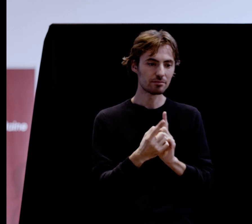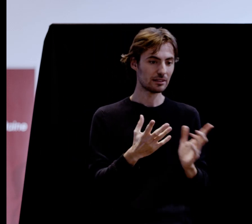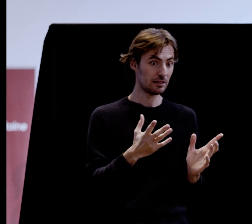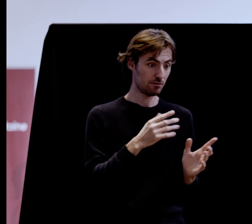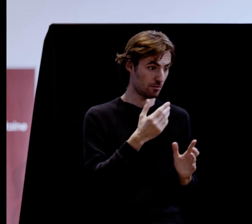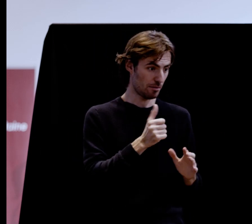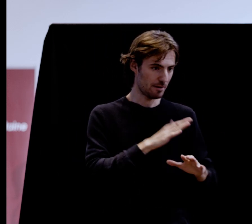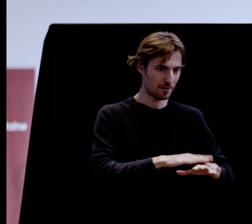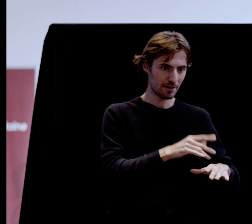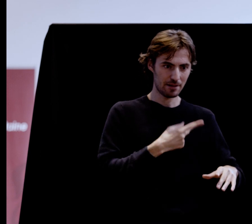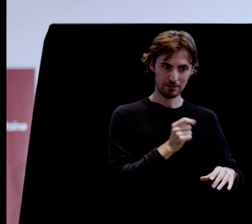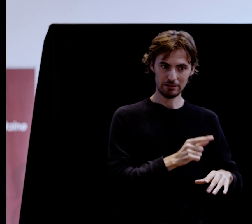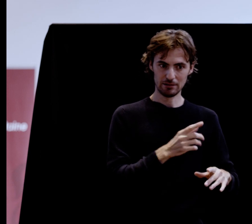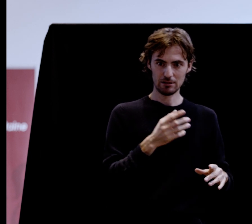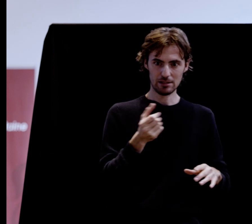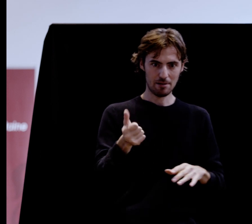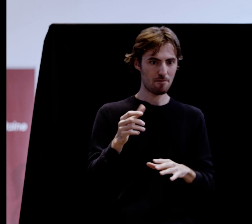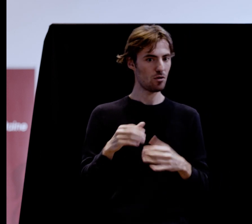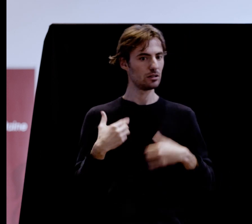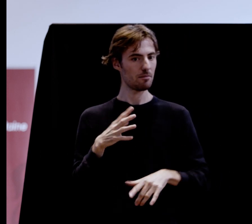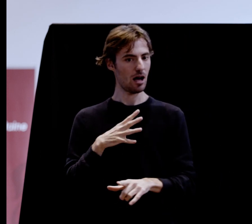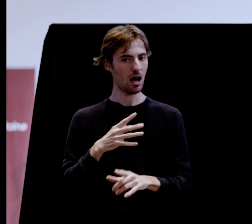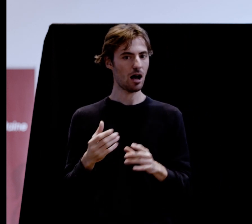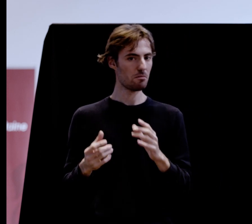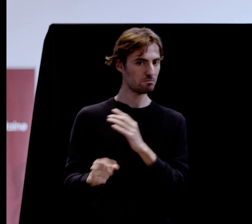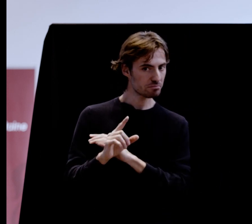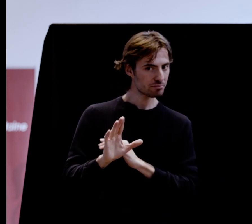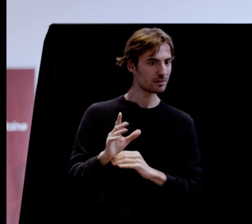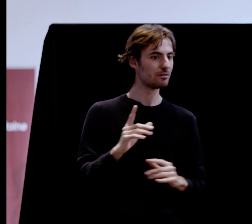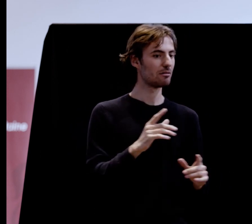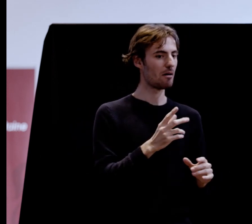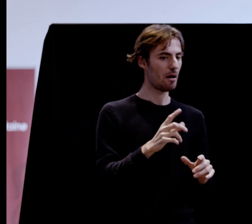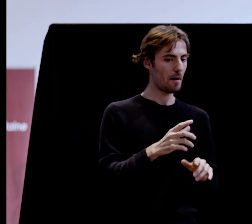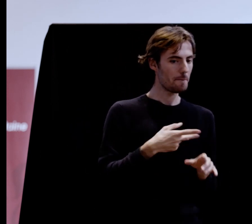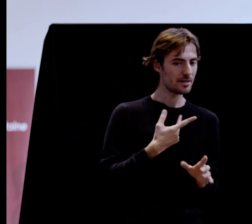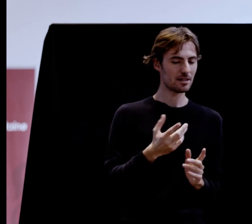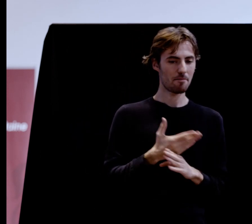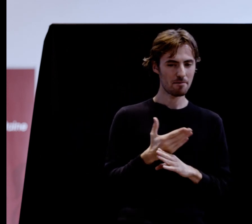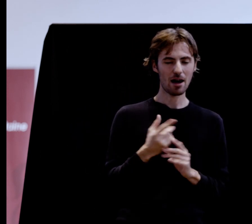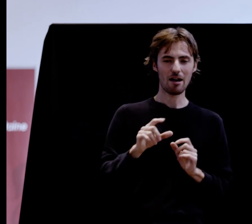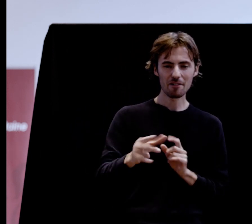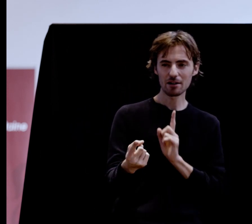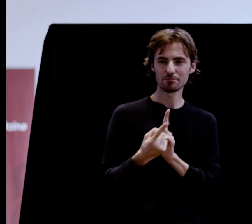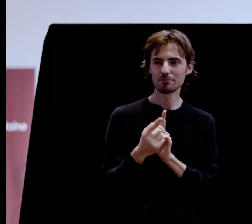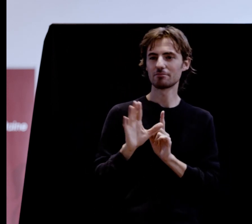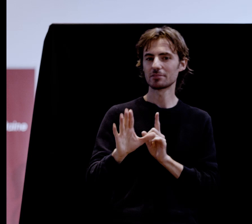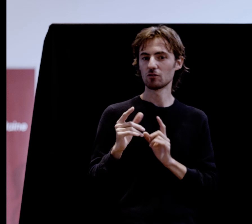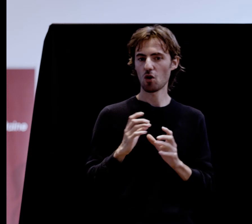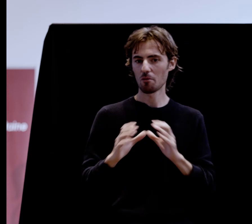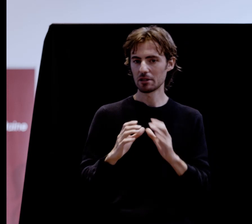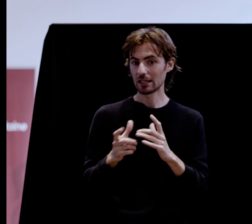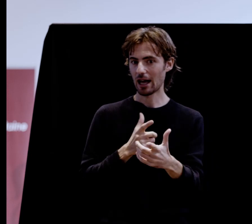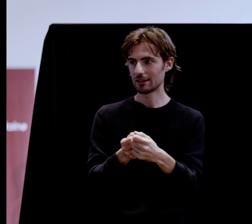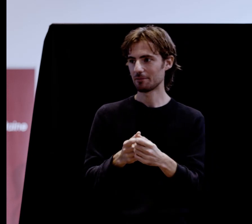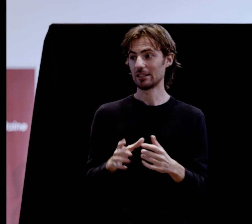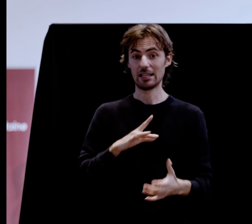fille a un handicap, a des particularités, pour aider aussi les médecins à se préparer à cette consultation et à communiquer de façon adaptée. Et il existe